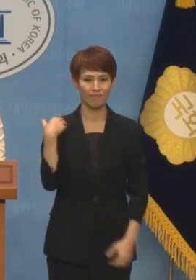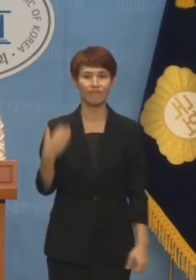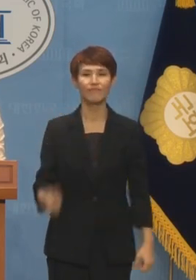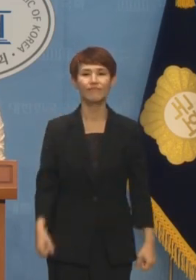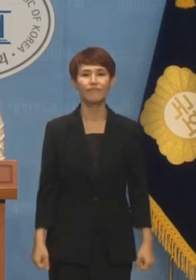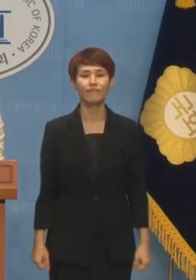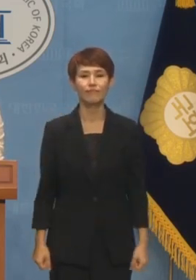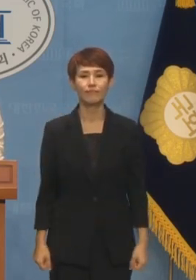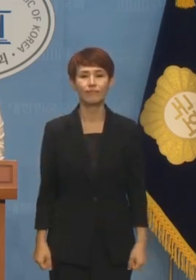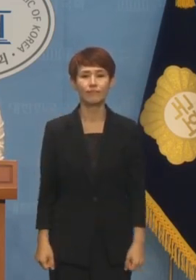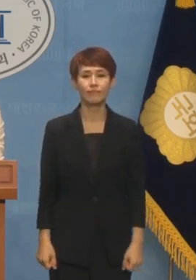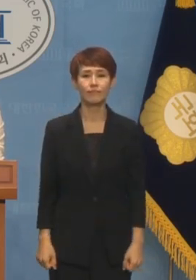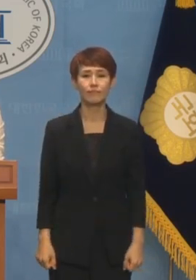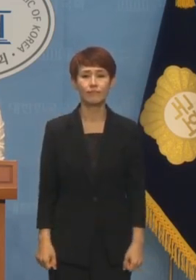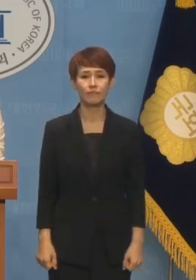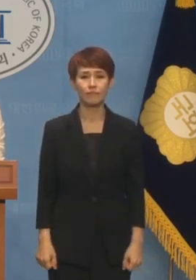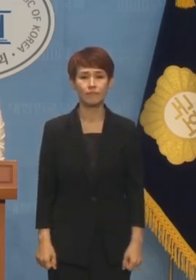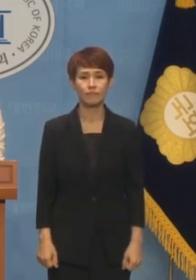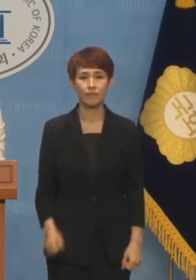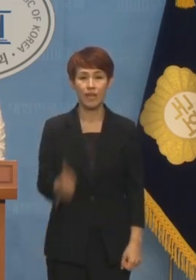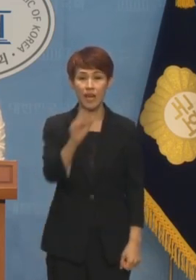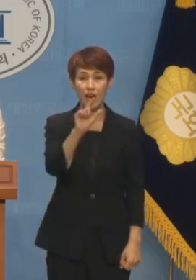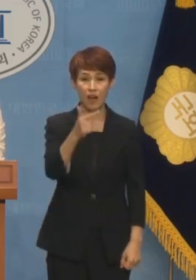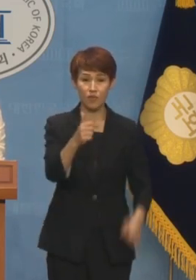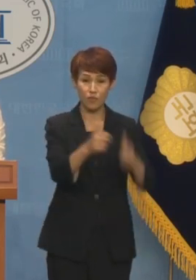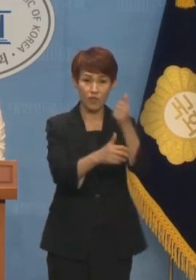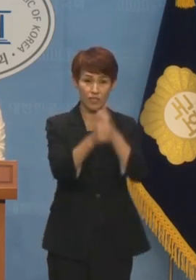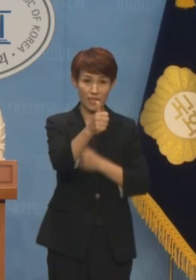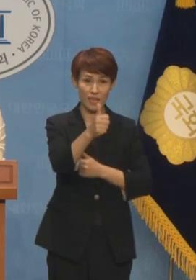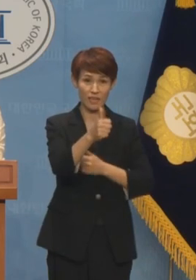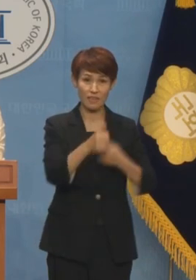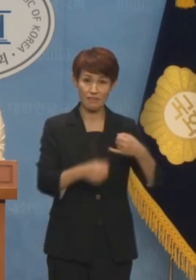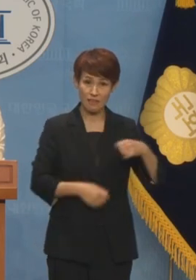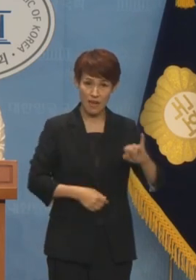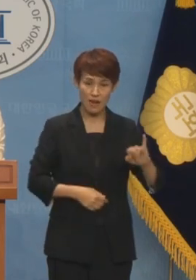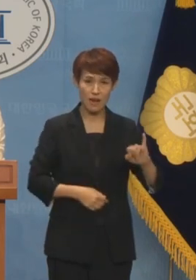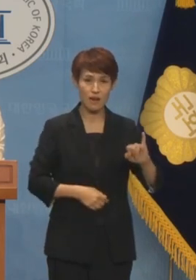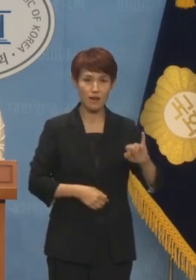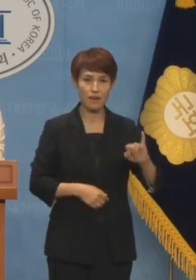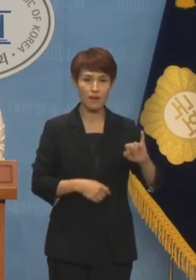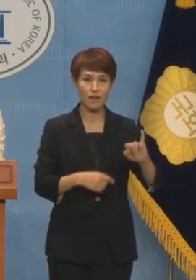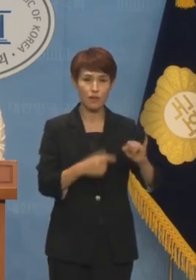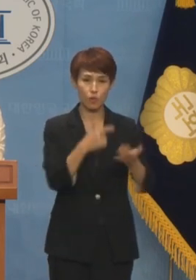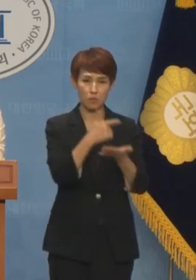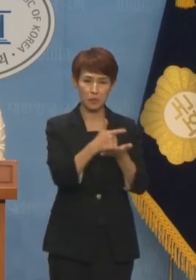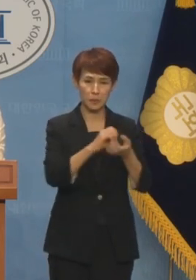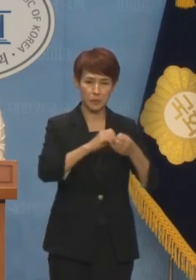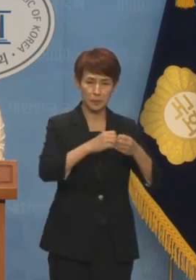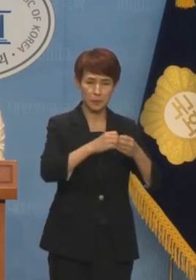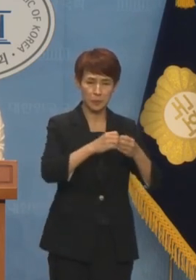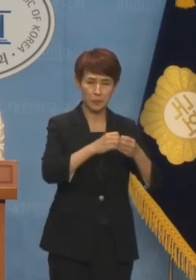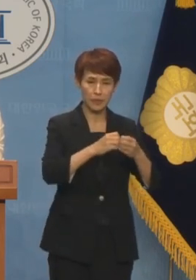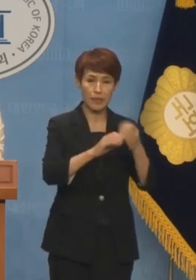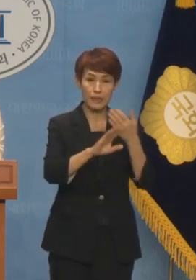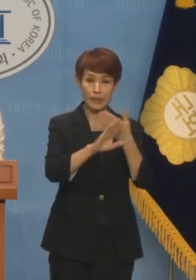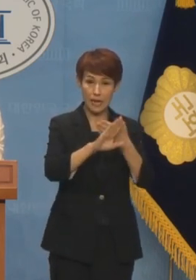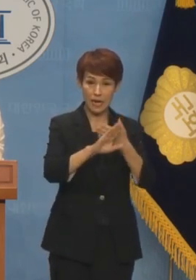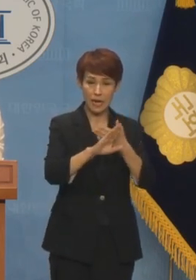강미정입니다. 한동훈 전 위원장 딸의 허위 스펙 의혹, 이제라도 제대로